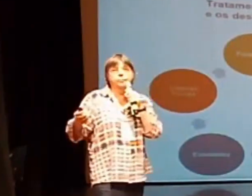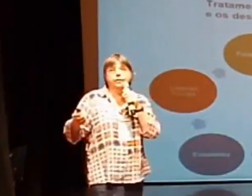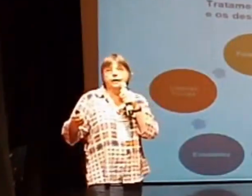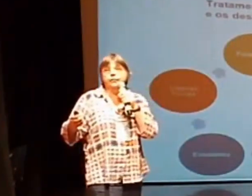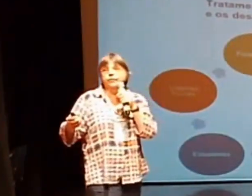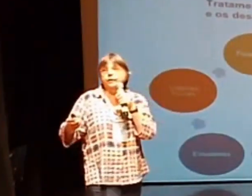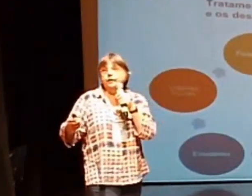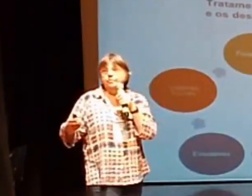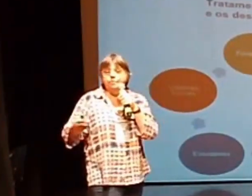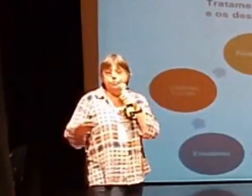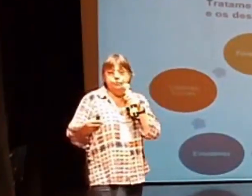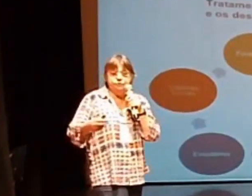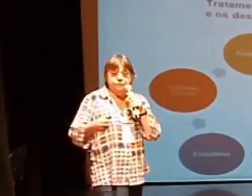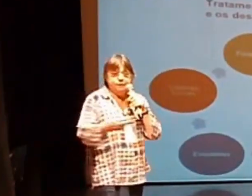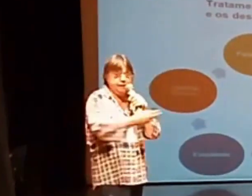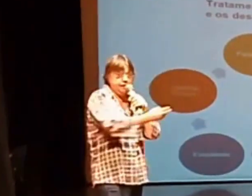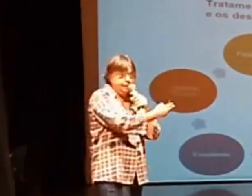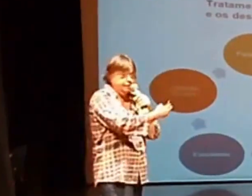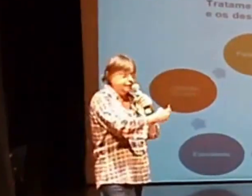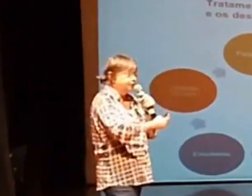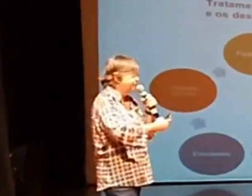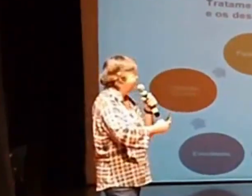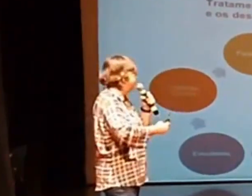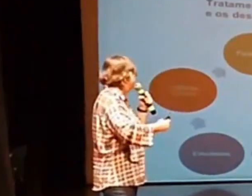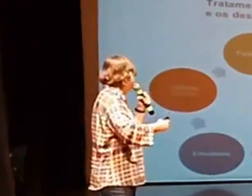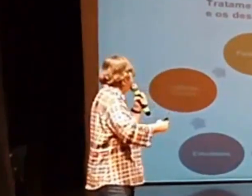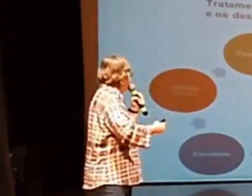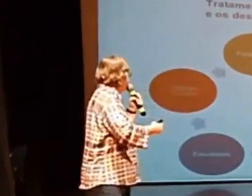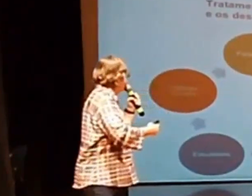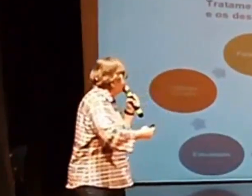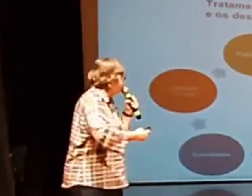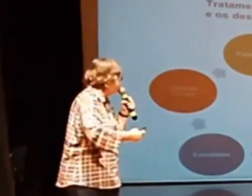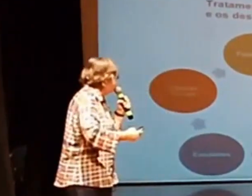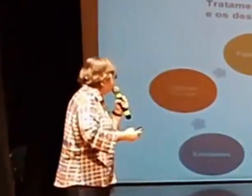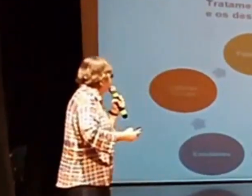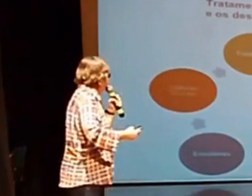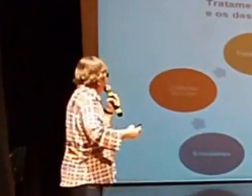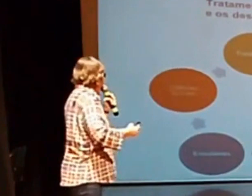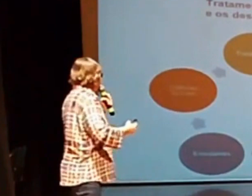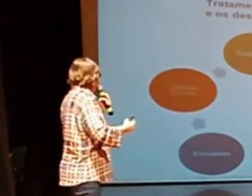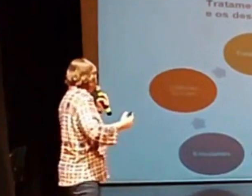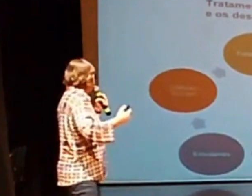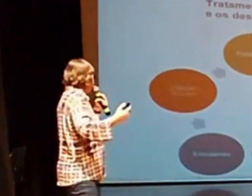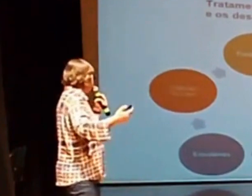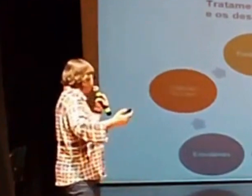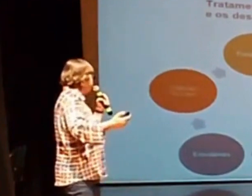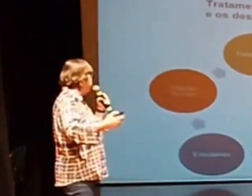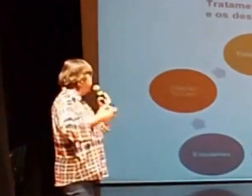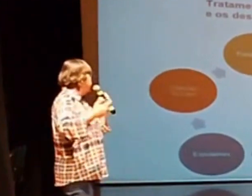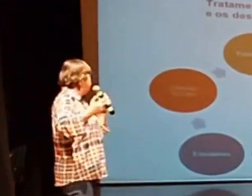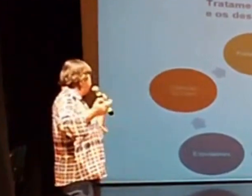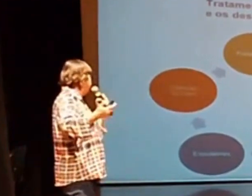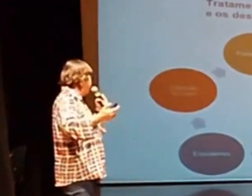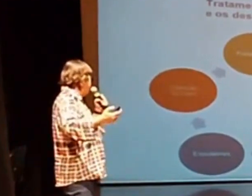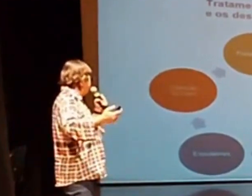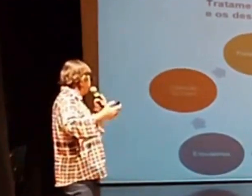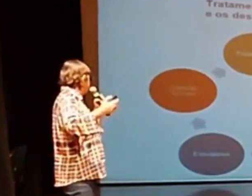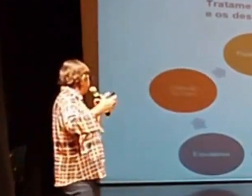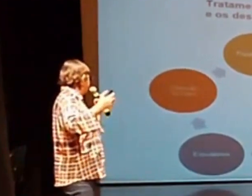Aqui, como eu falei, a nossa equipe é multidisciplinar, aqui para a nossa equipe, né, somos tem